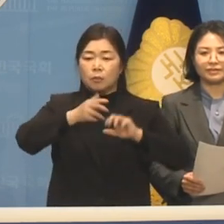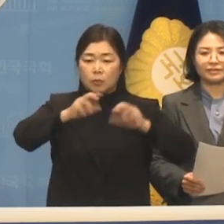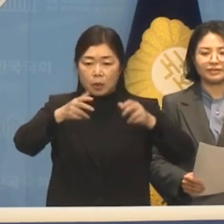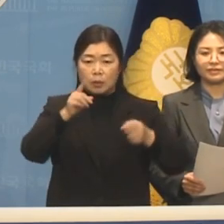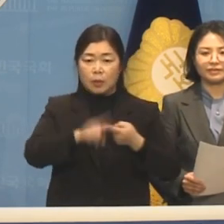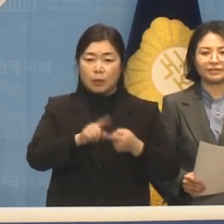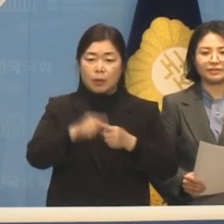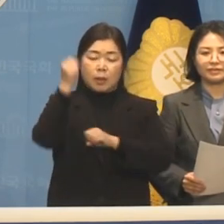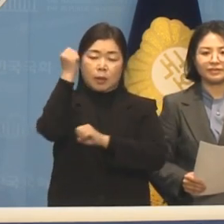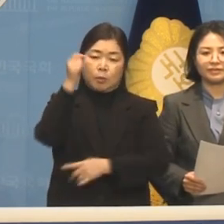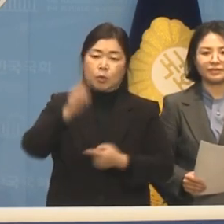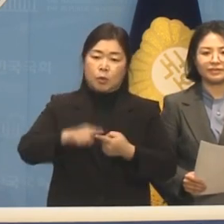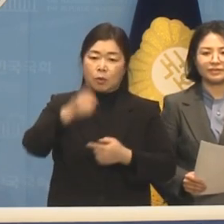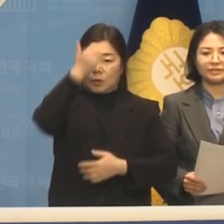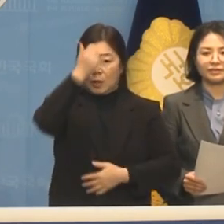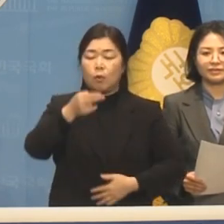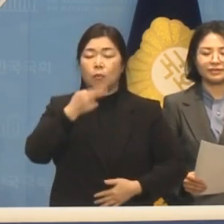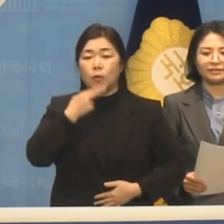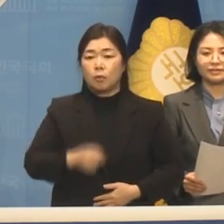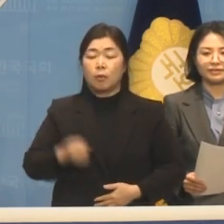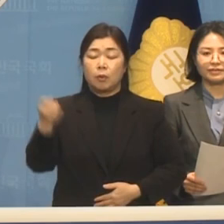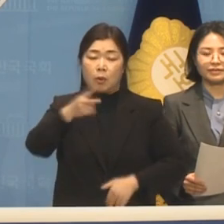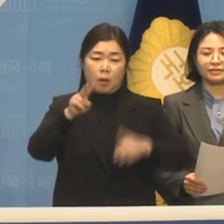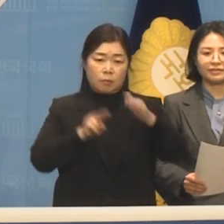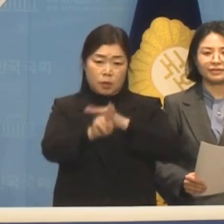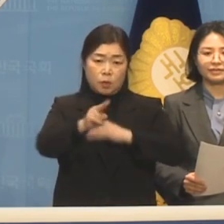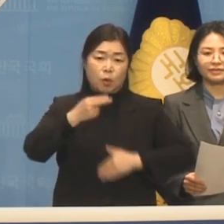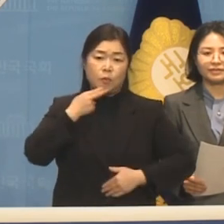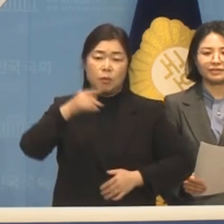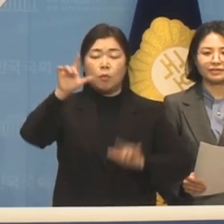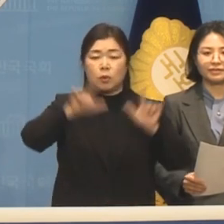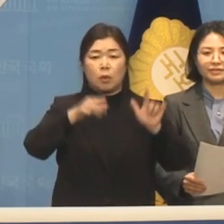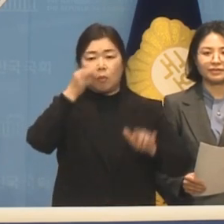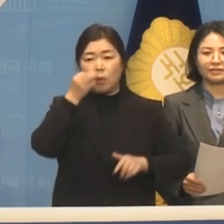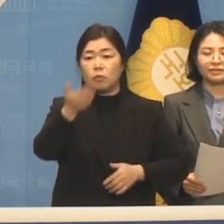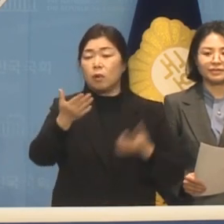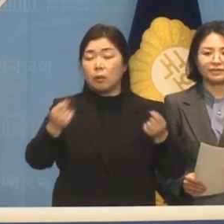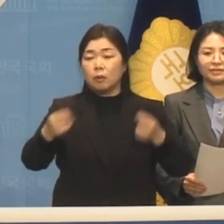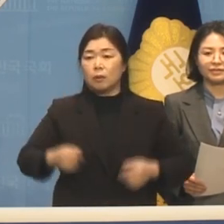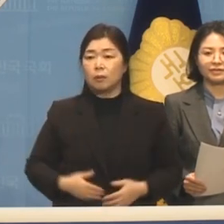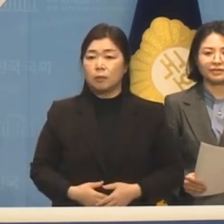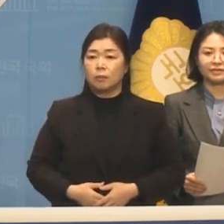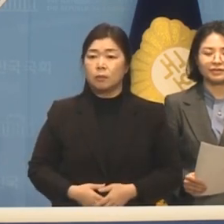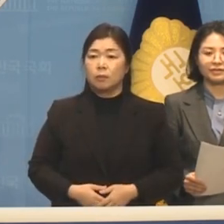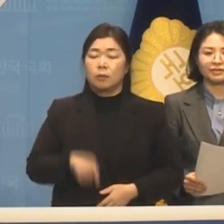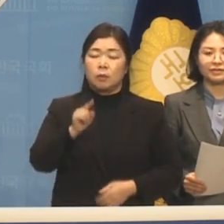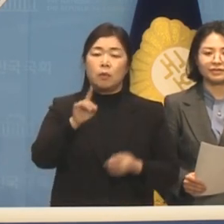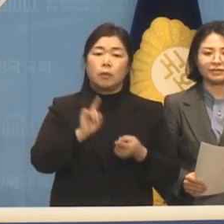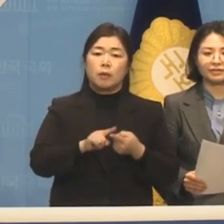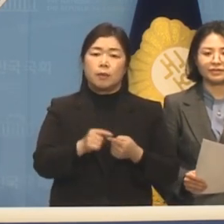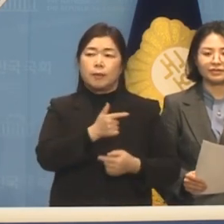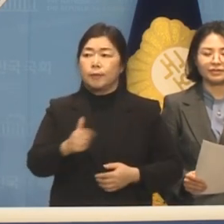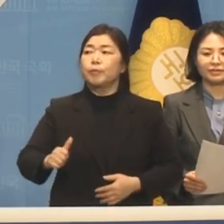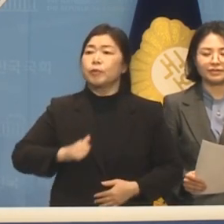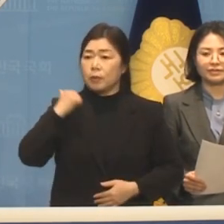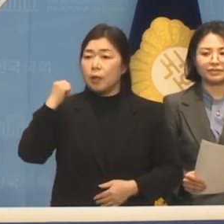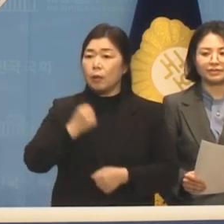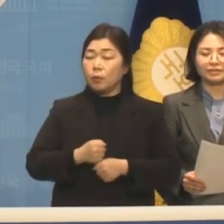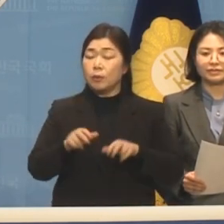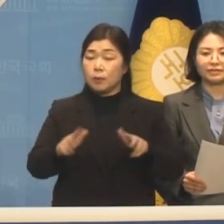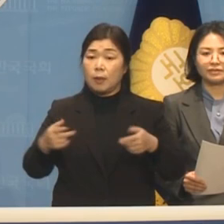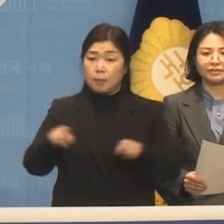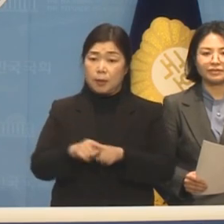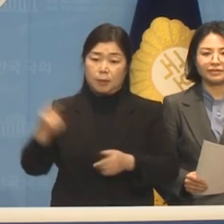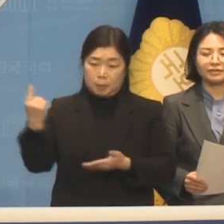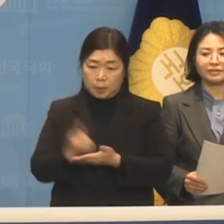기본적인 예의도 없고 또 비전도 없는 그런 모습을 보여줬다고 생각하고 그 자리에 대해서 매우 분개하여 이 자리를